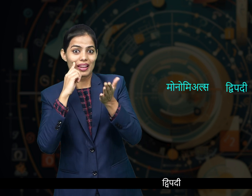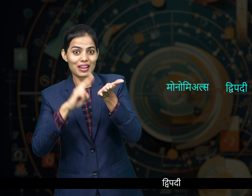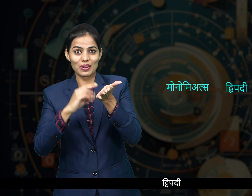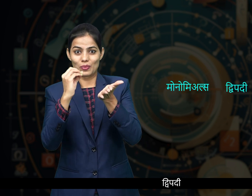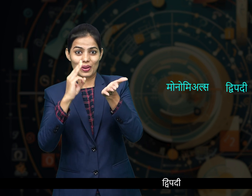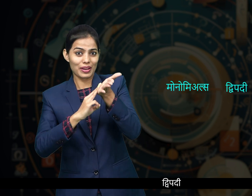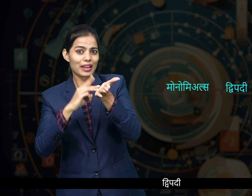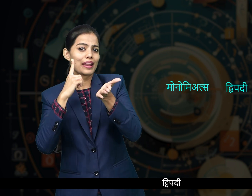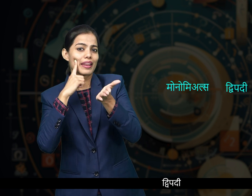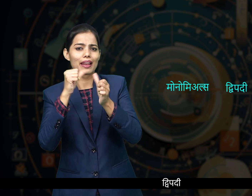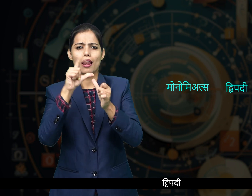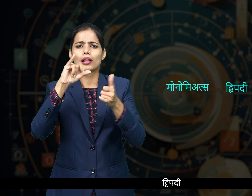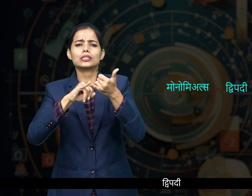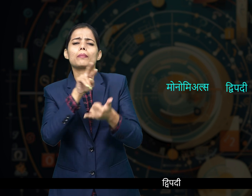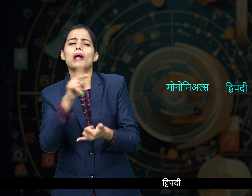द्विपदी,